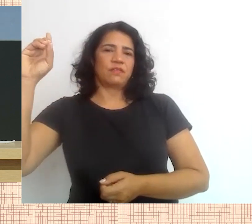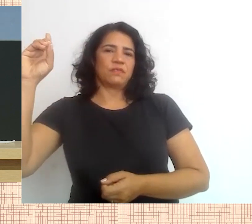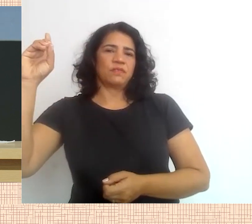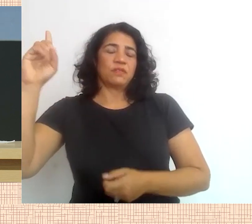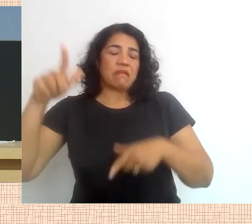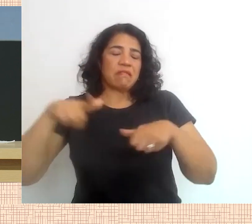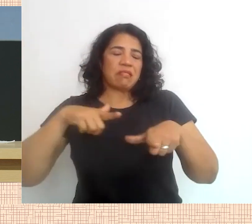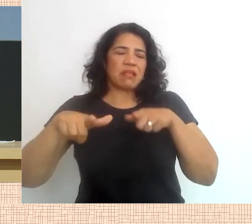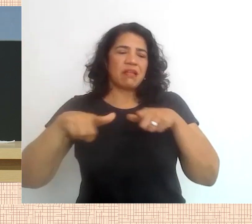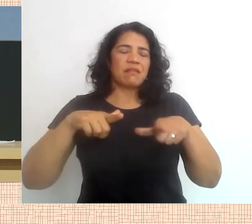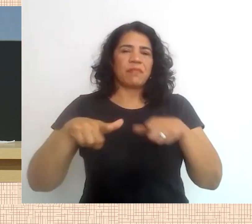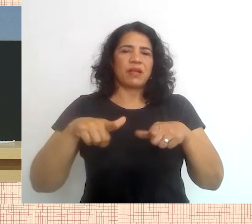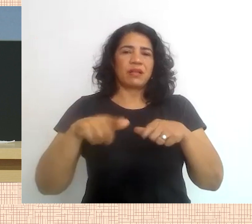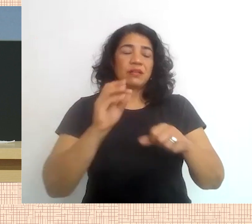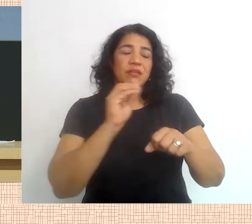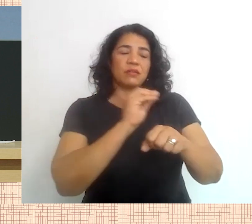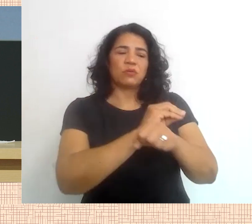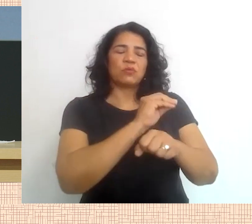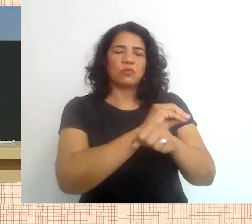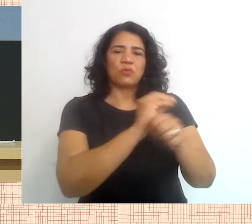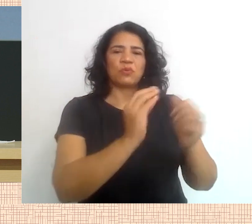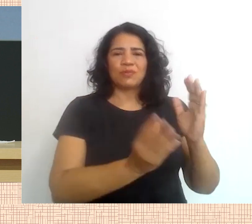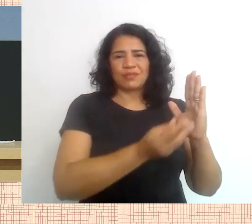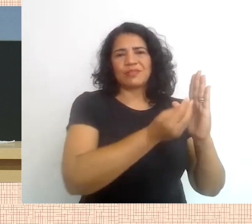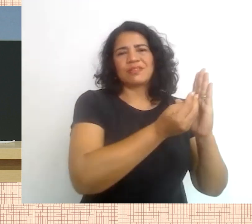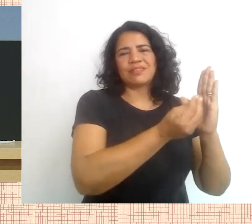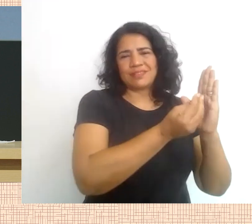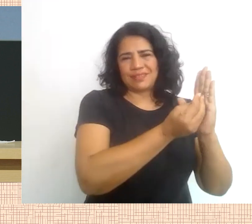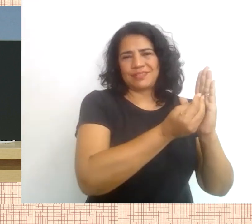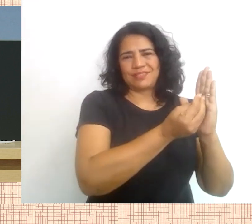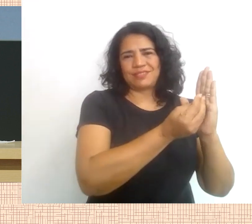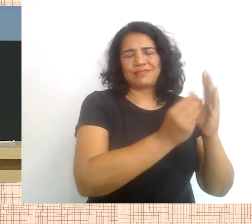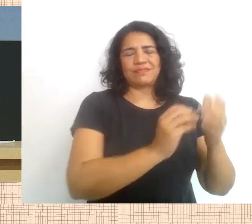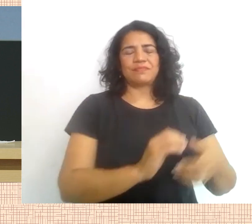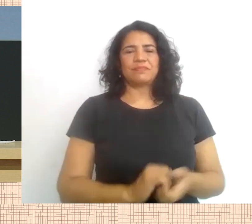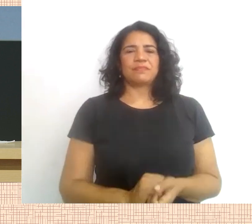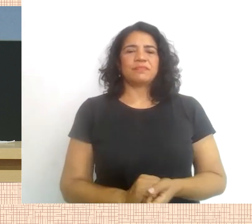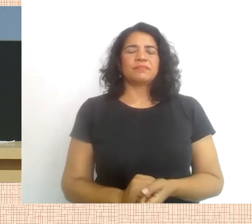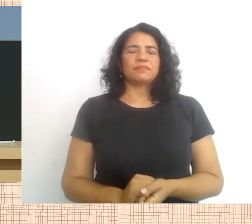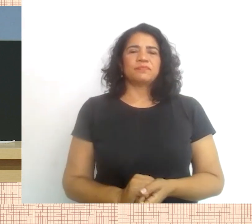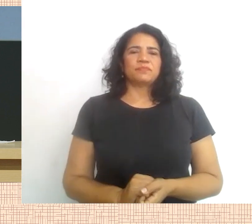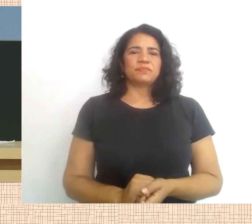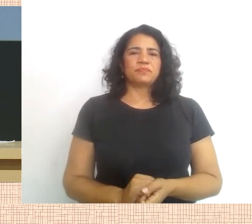coisa totalmente fora da organização humana.